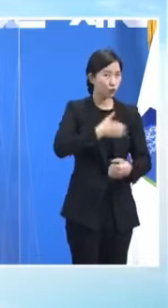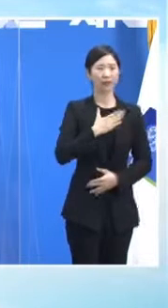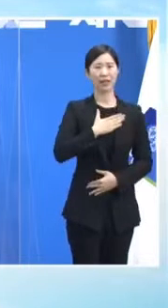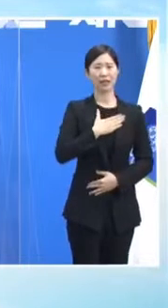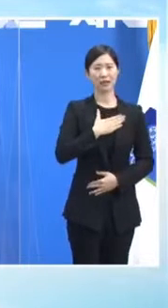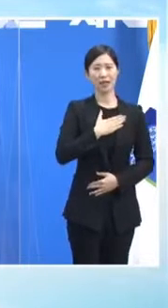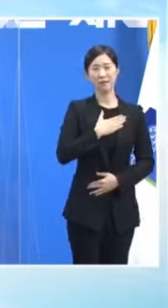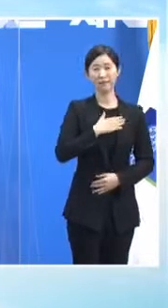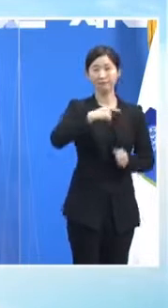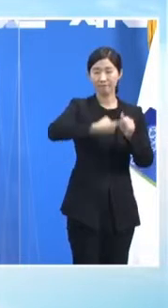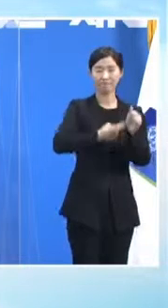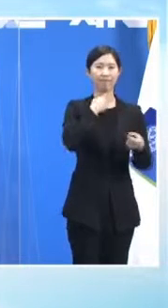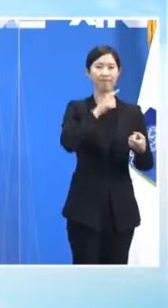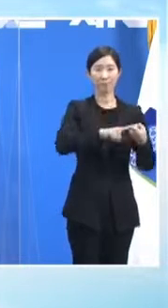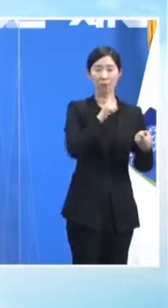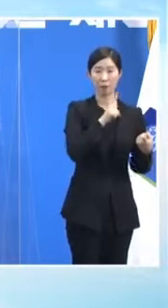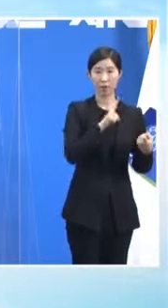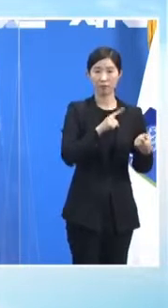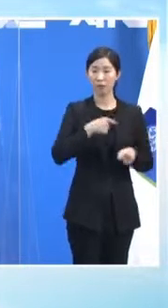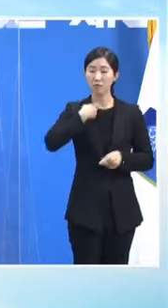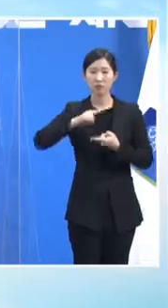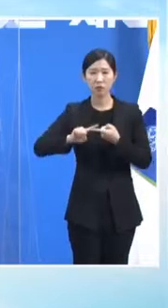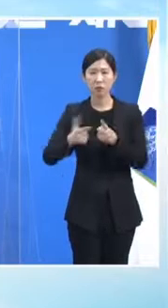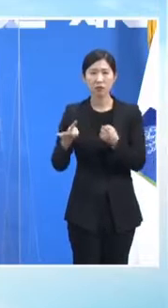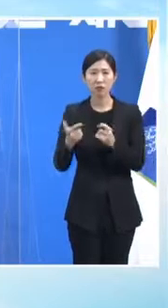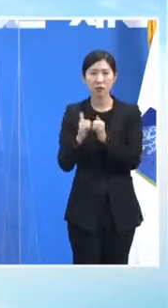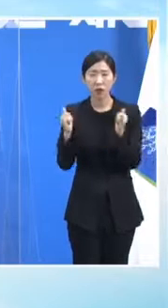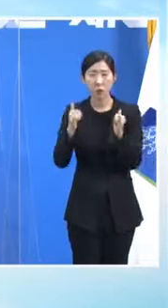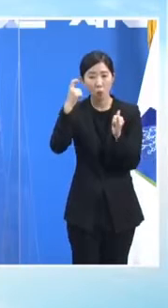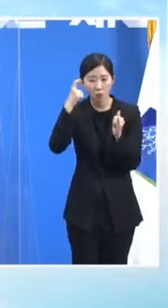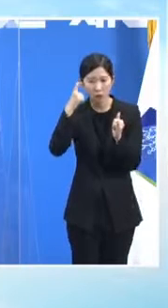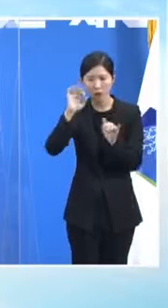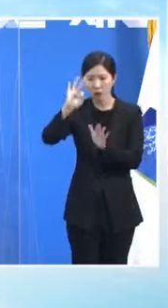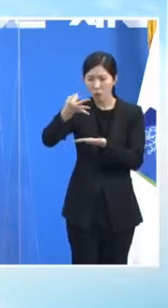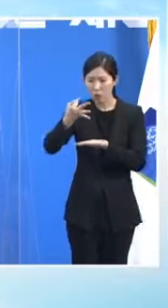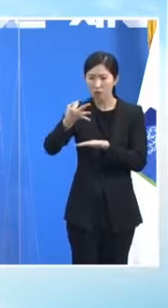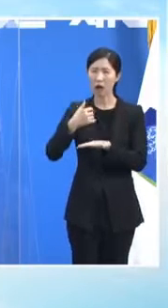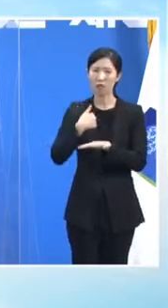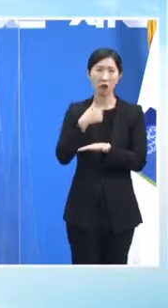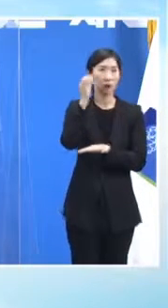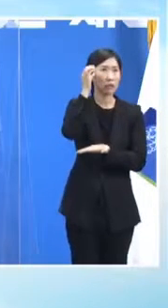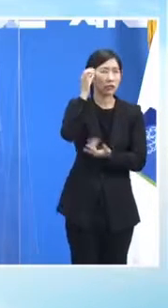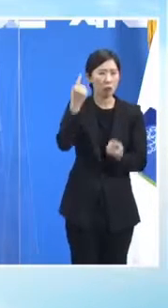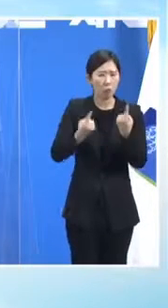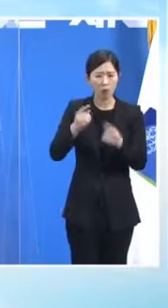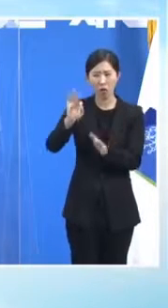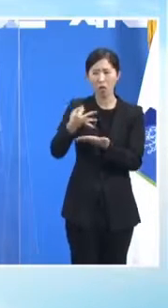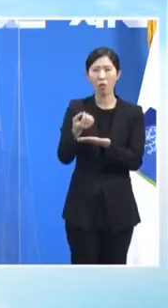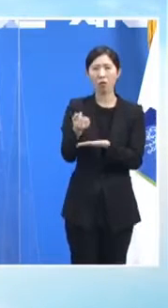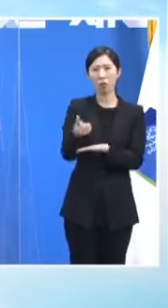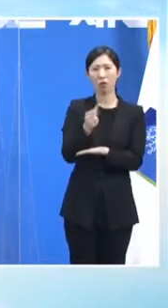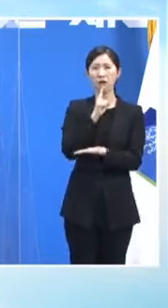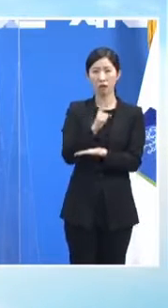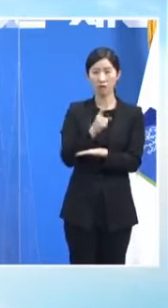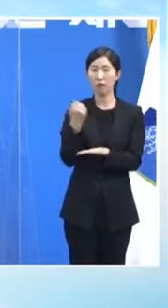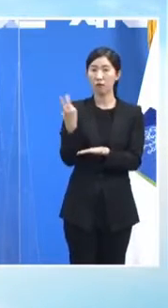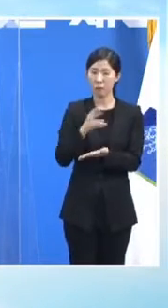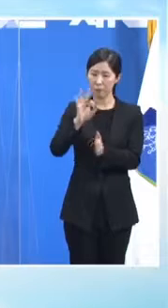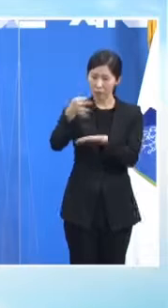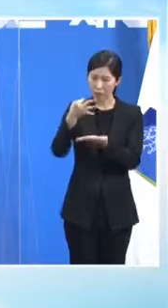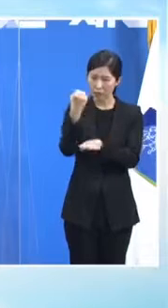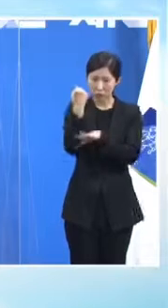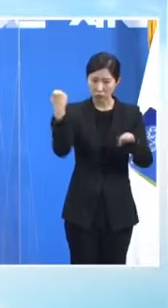꼽았습니다. 또 불만족의 이유로는 보수 또는 소득 수준이 기대했던 것에 미치지 못하고 보수의 책정